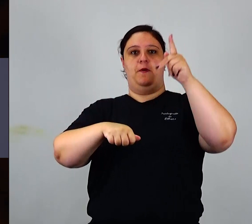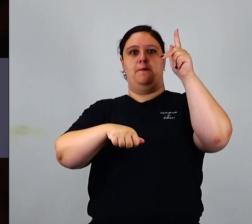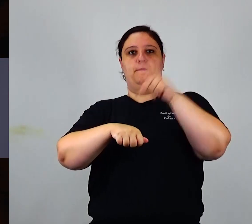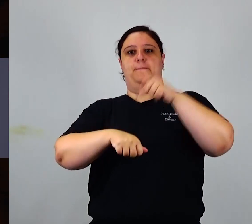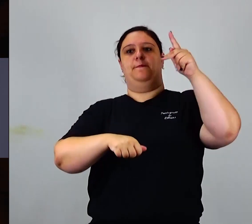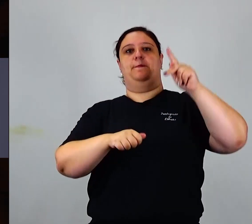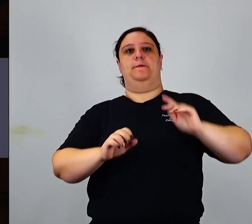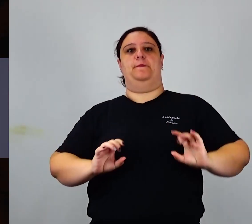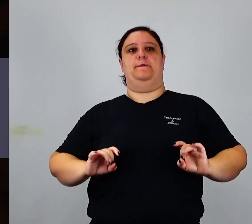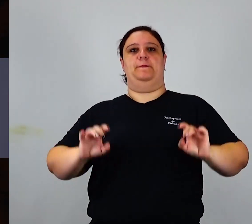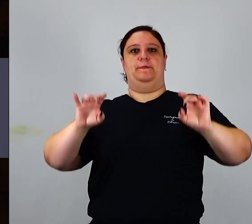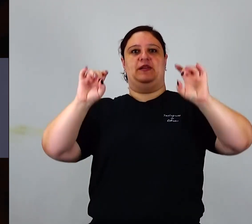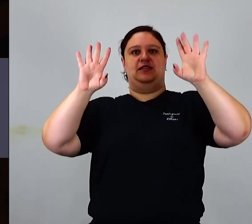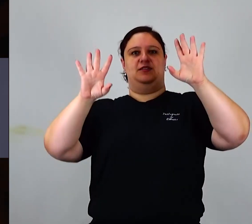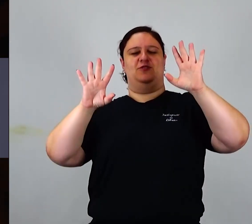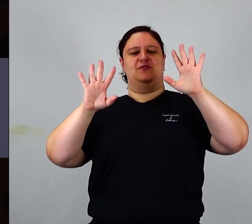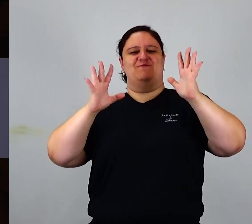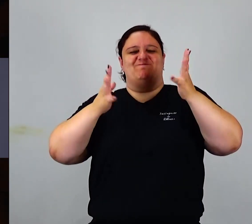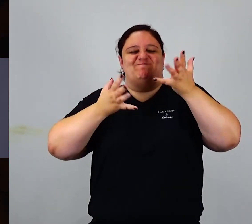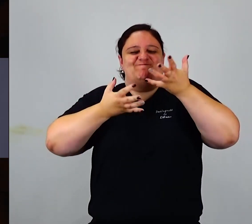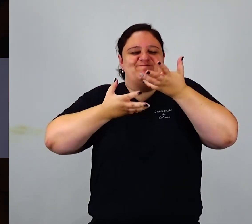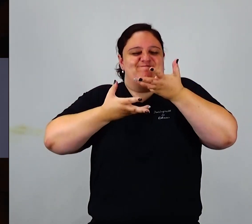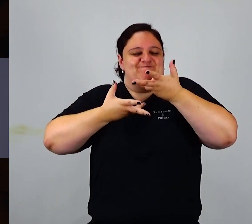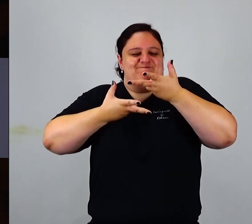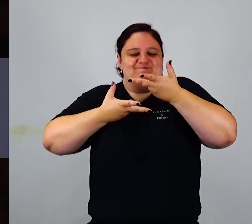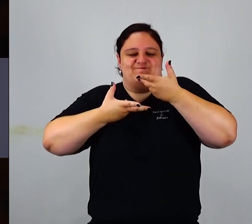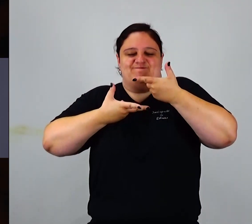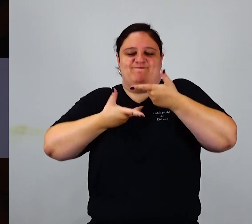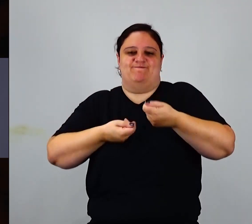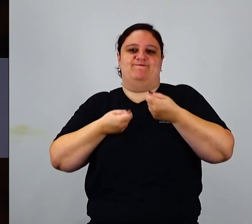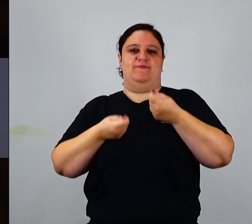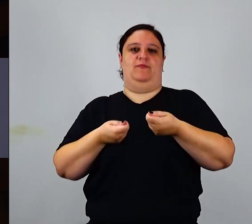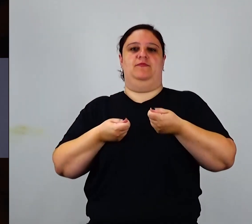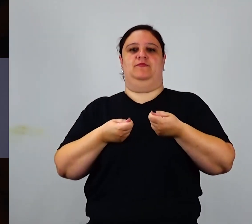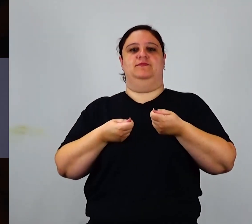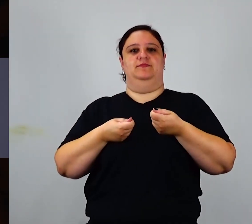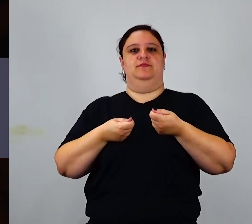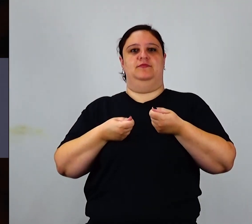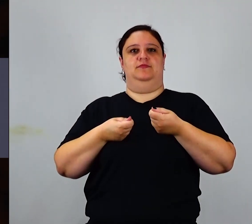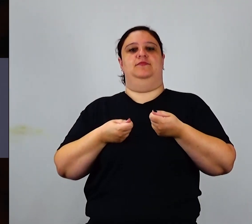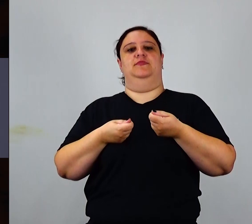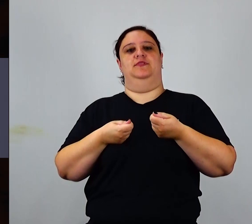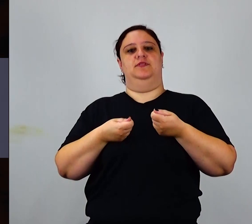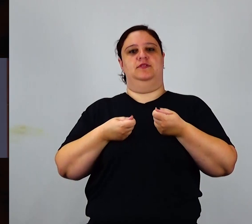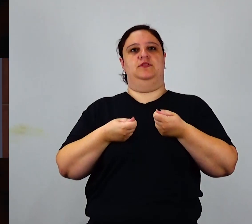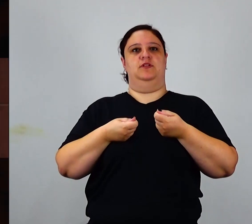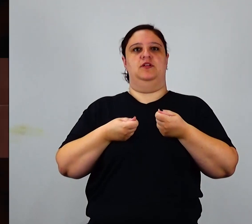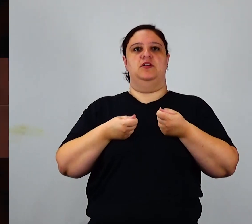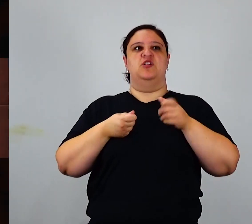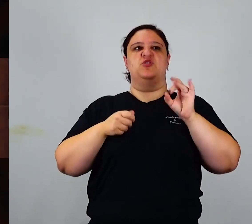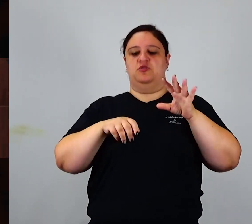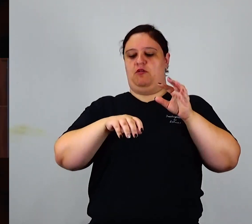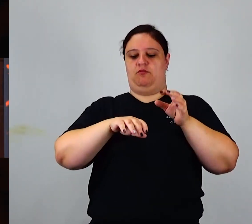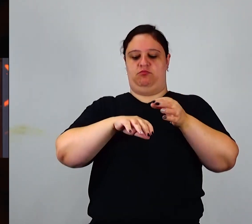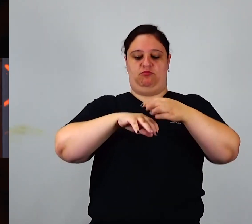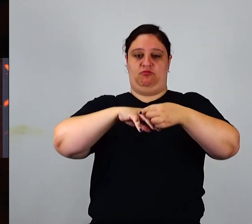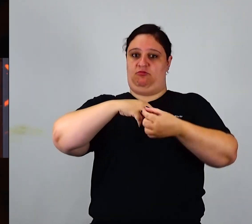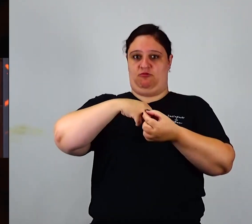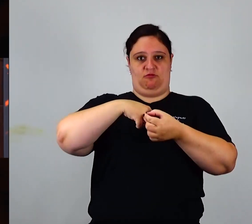preciosa, muito preciosa, não para ser um anel